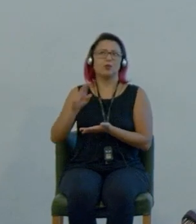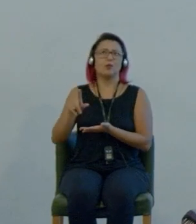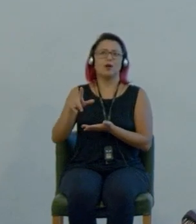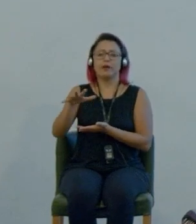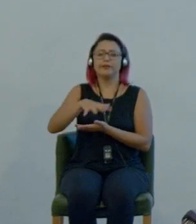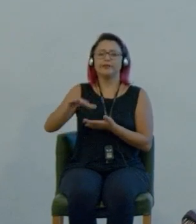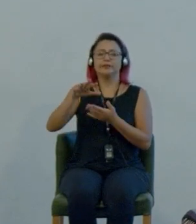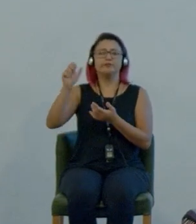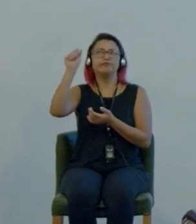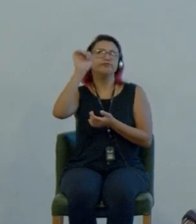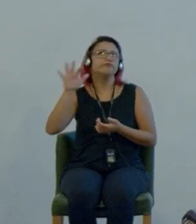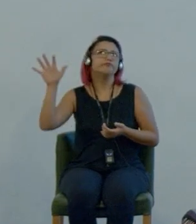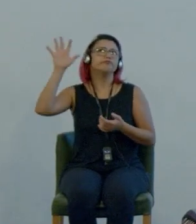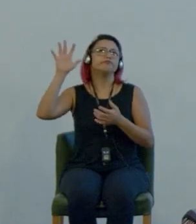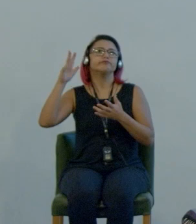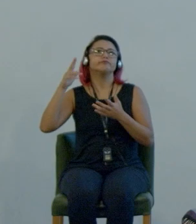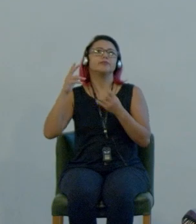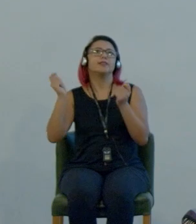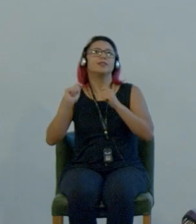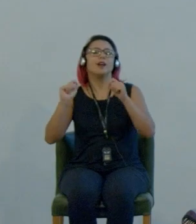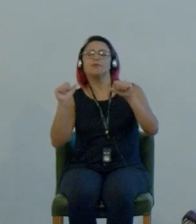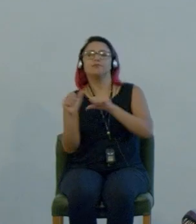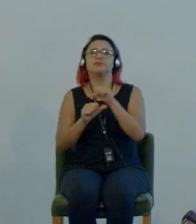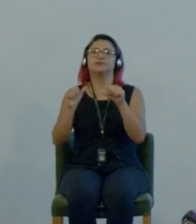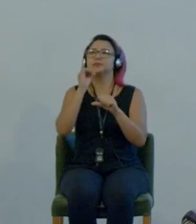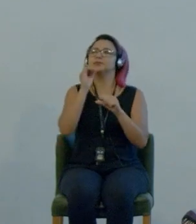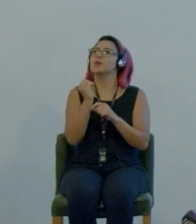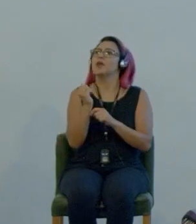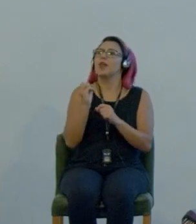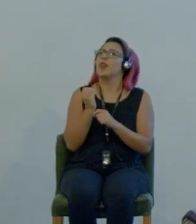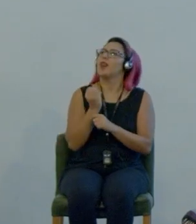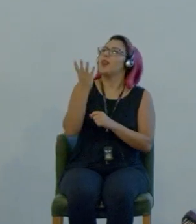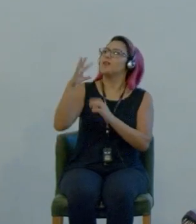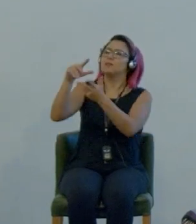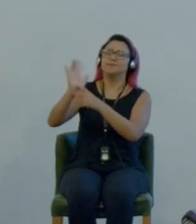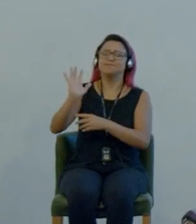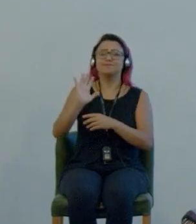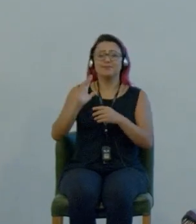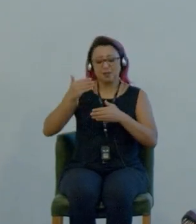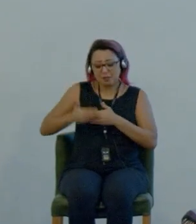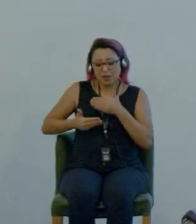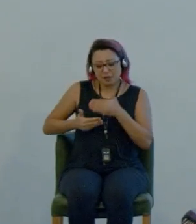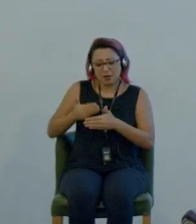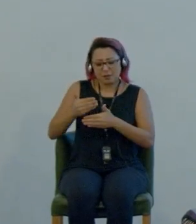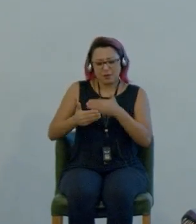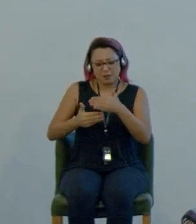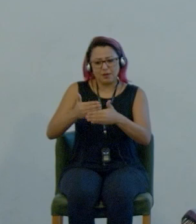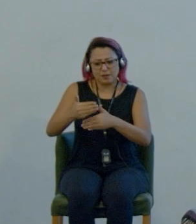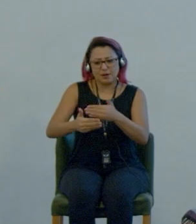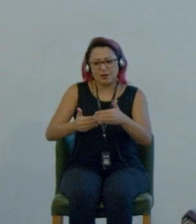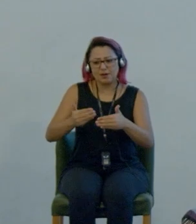construire des trucs sur Mars pour terraformer. C'est le processus même de